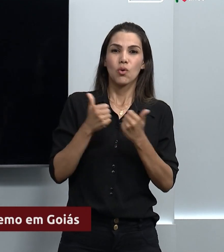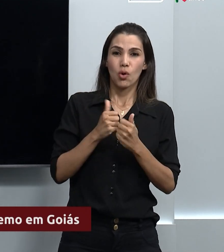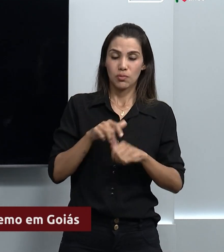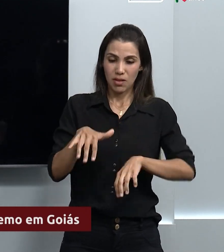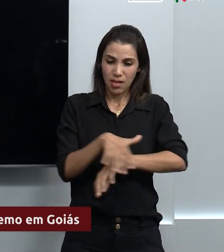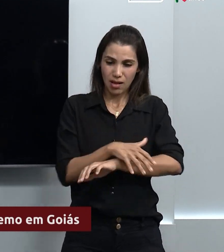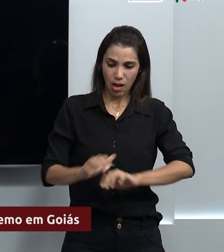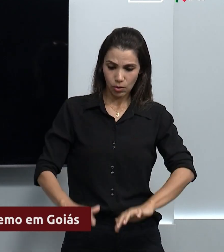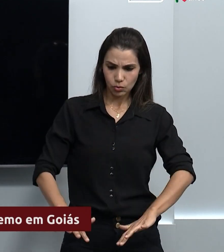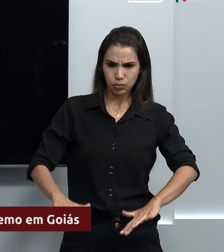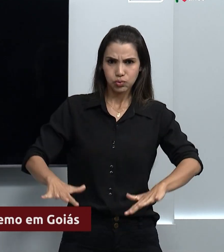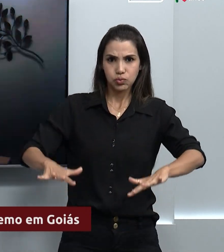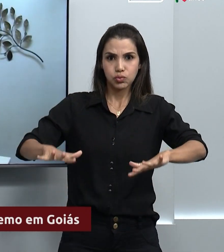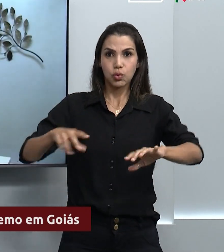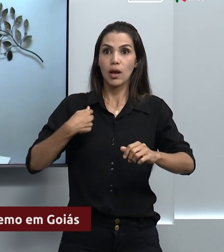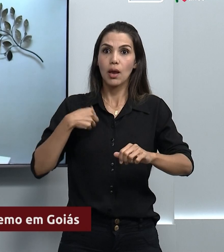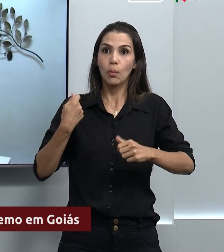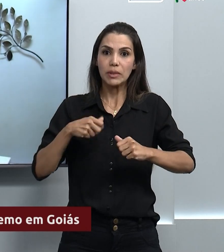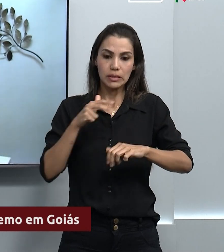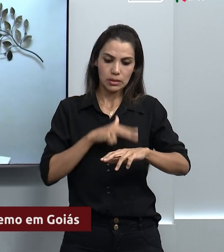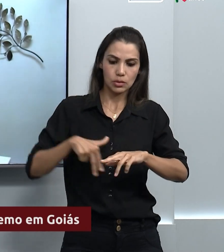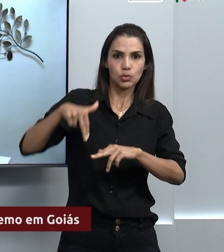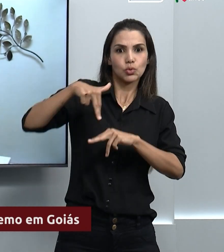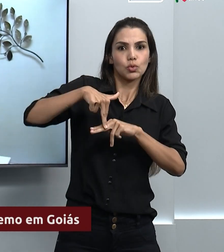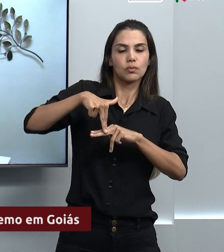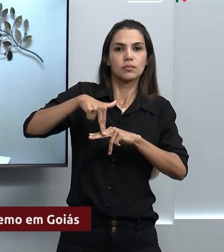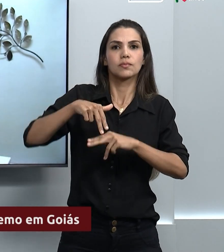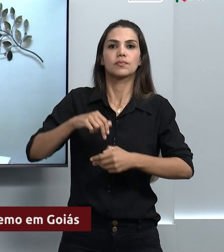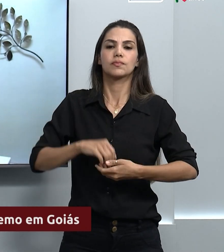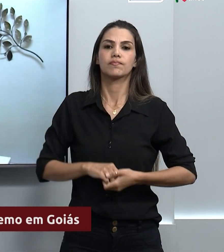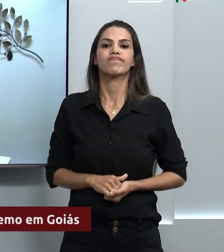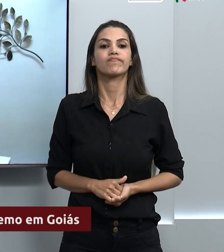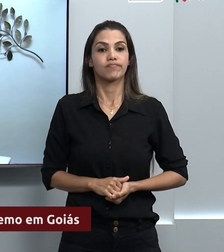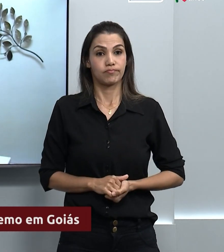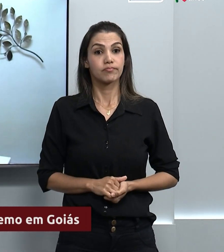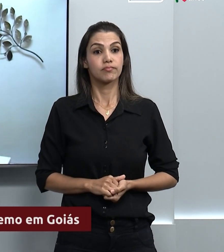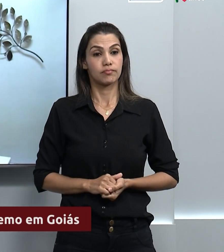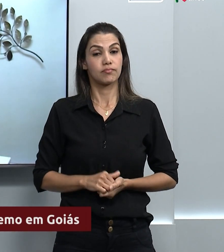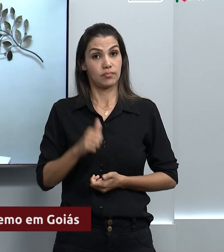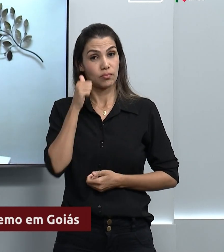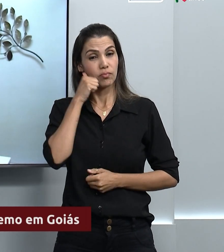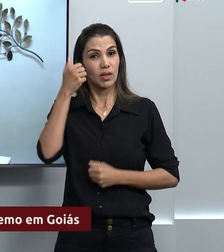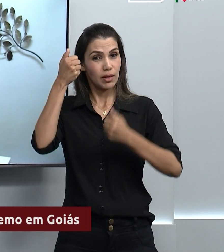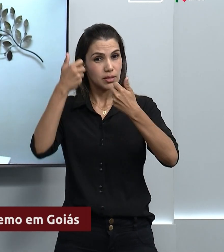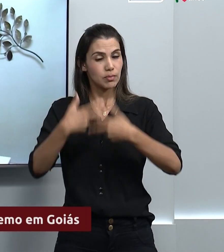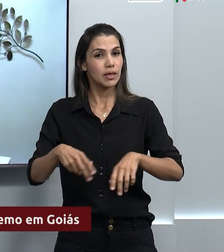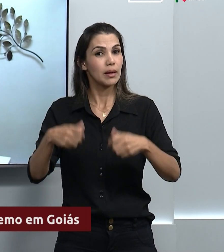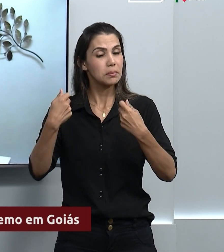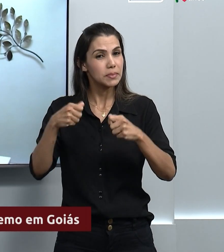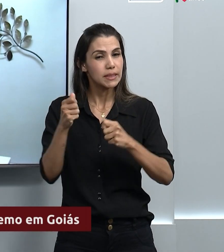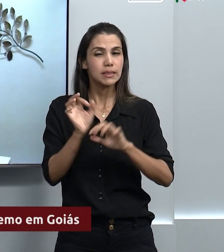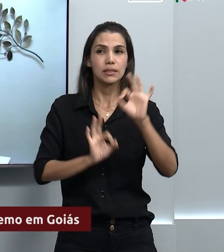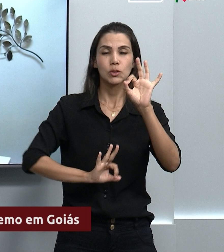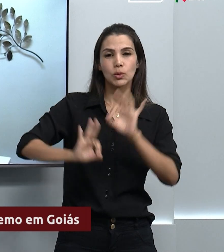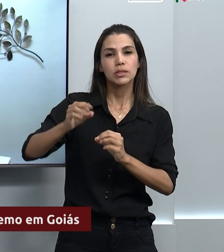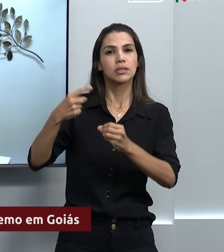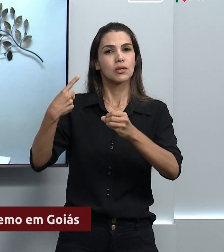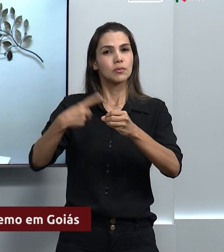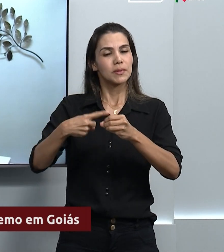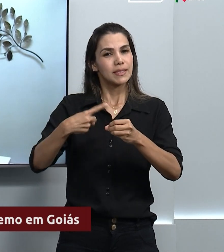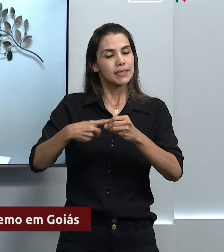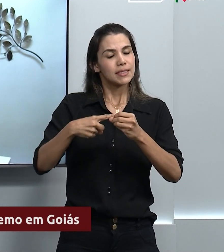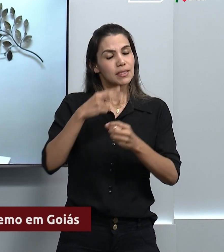alagada, eu tive até que subir. Cibele explica a necessidade de pensar uma cidade resistente aos